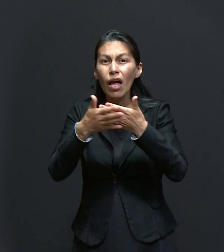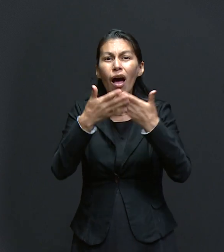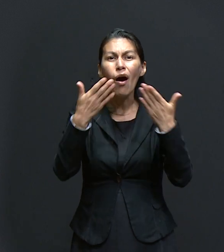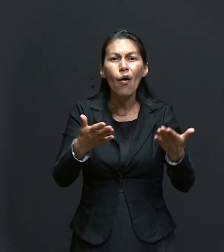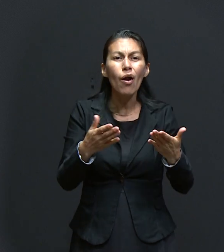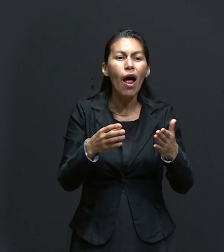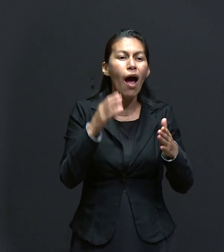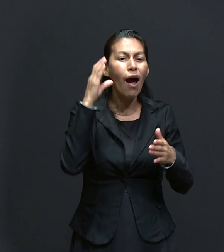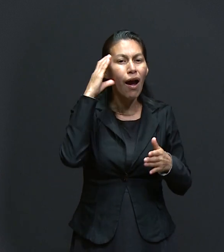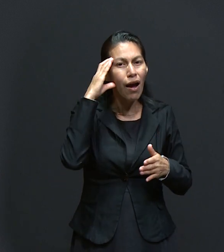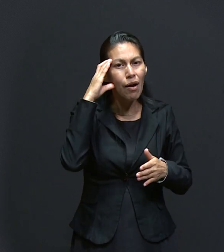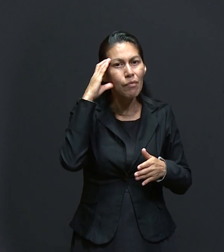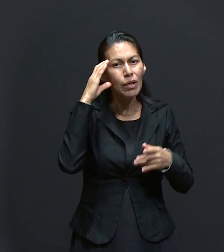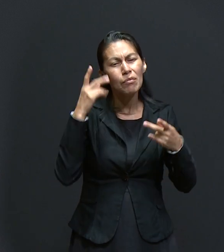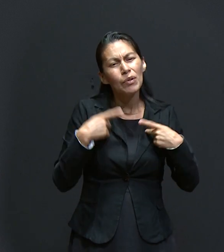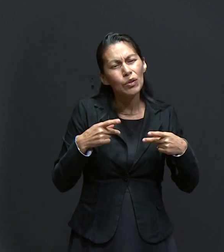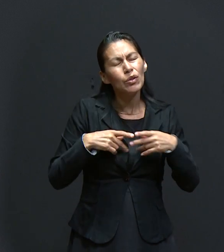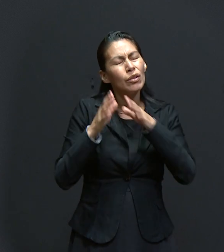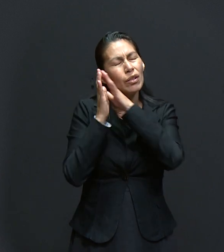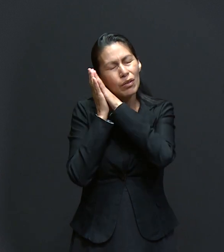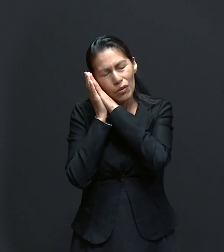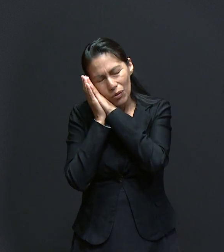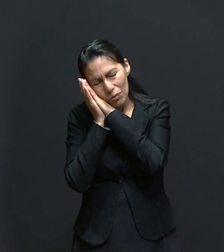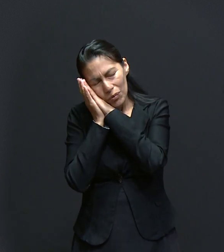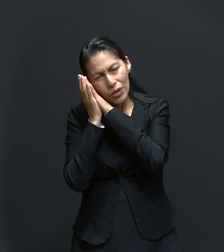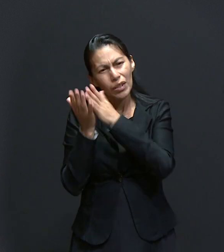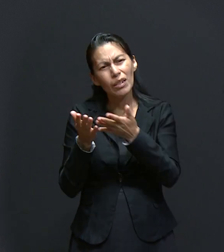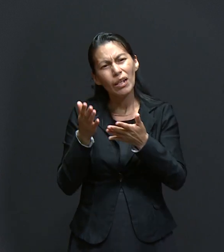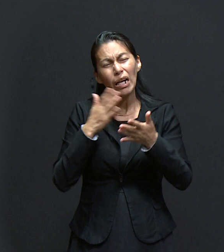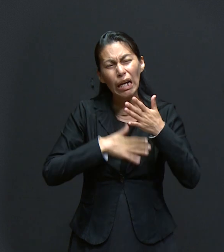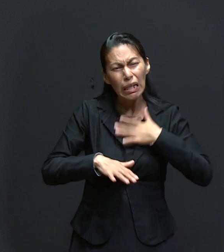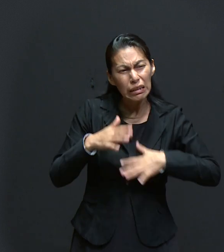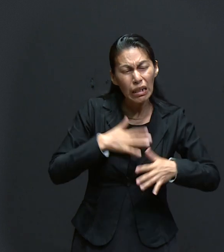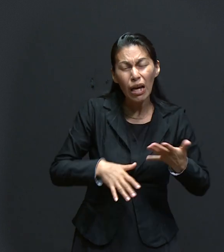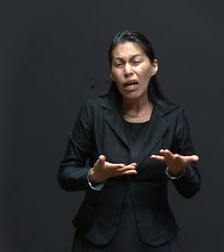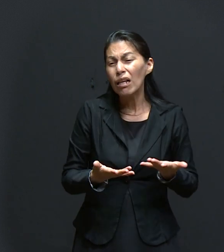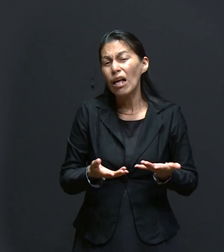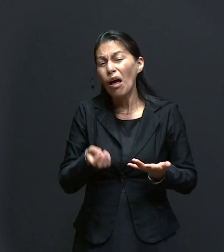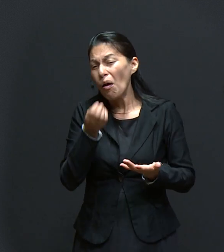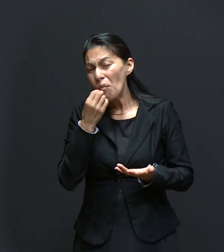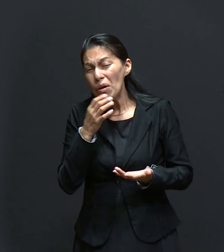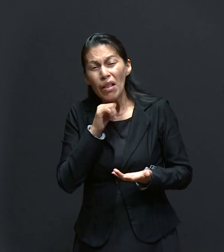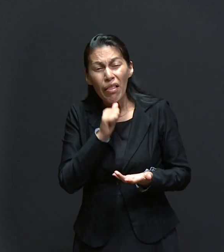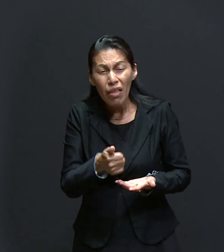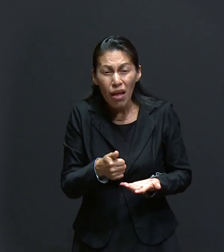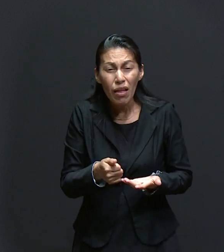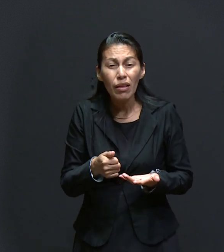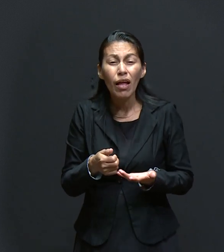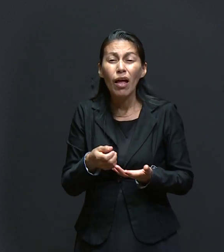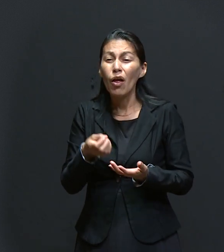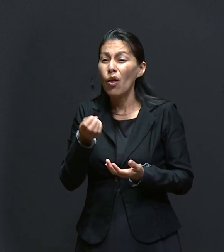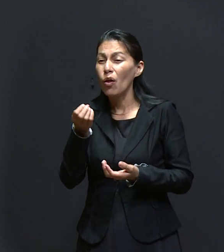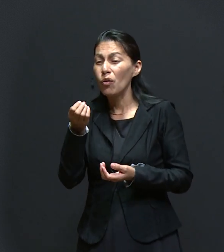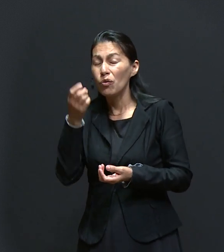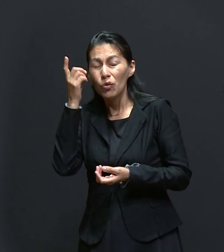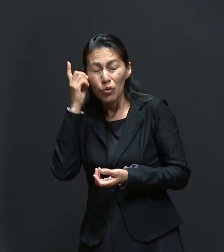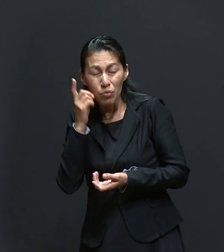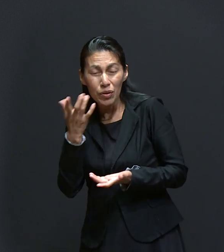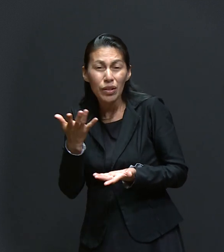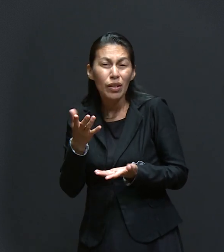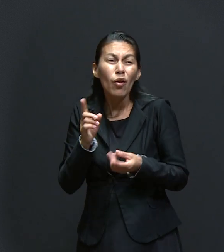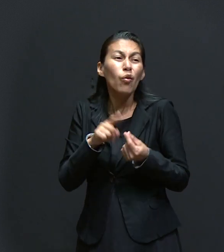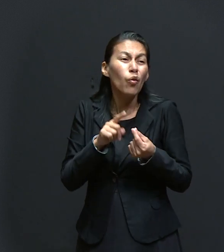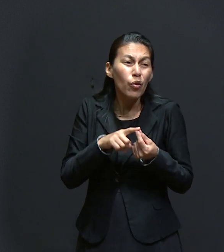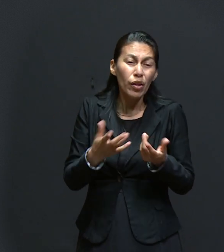sentar ahora son camas para dormir porque llegan y deben tener lugar para